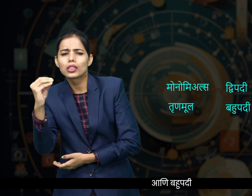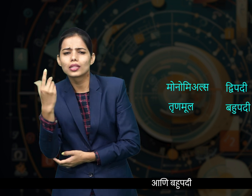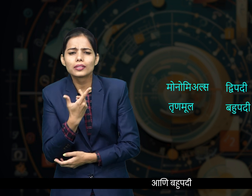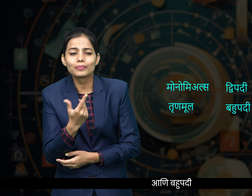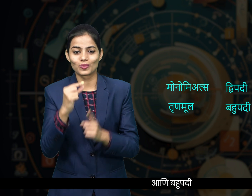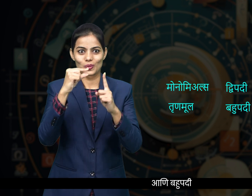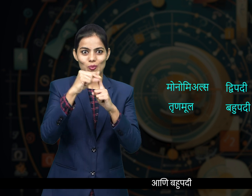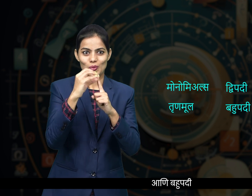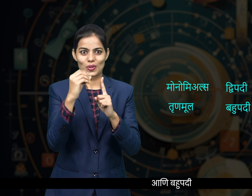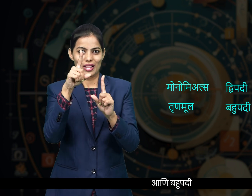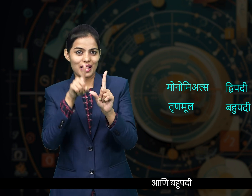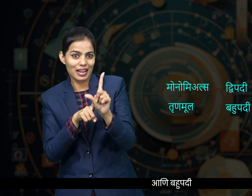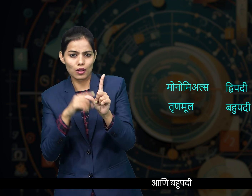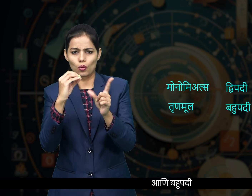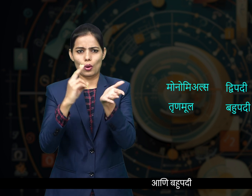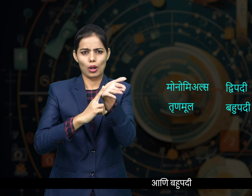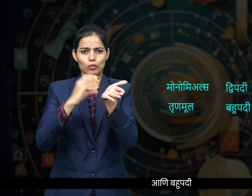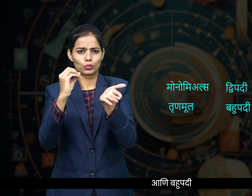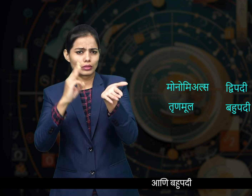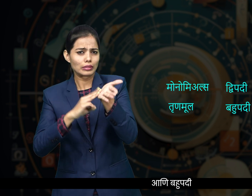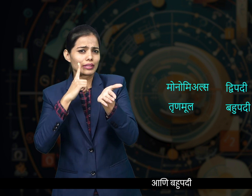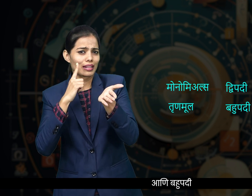आणि बहुपदी.